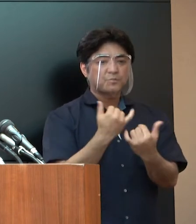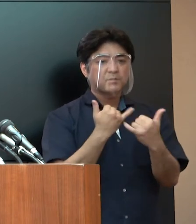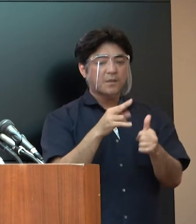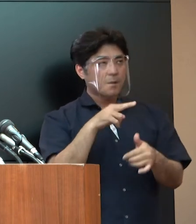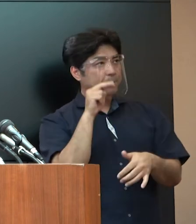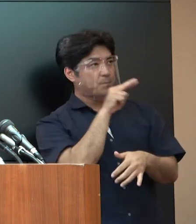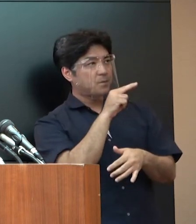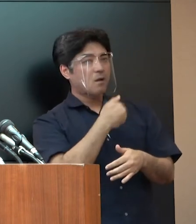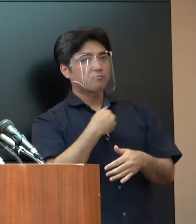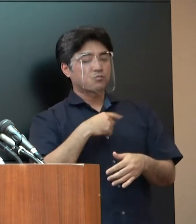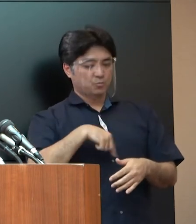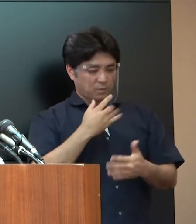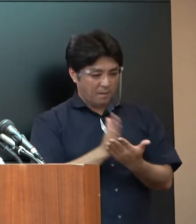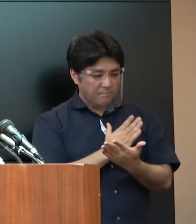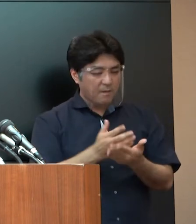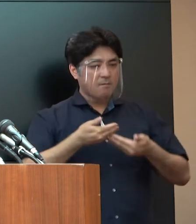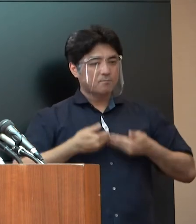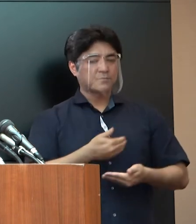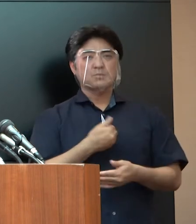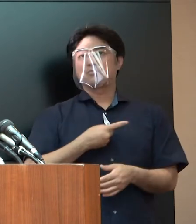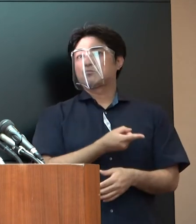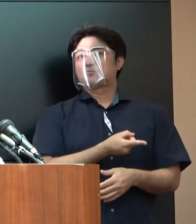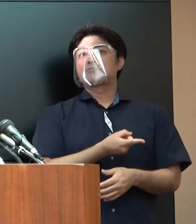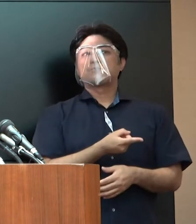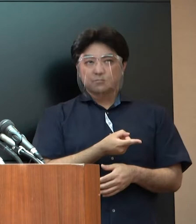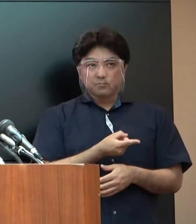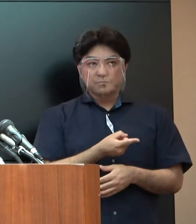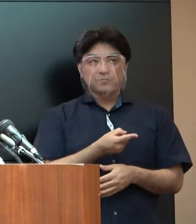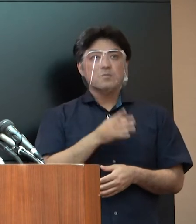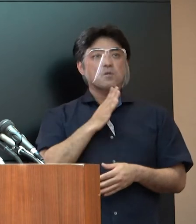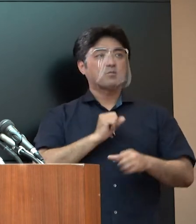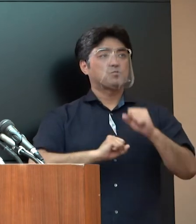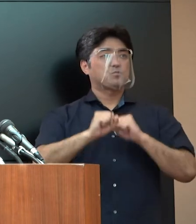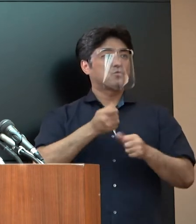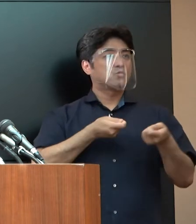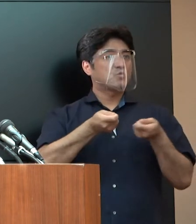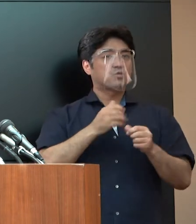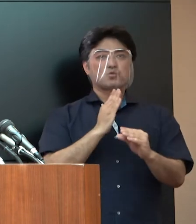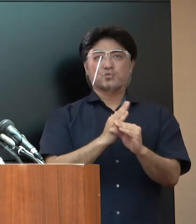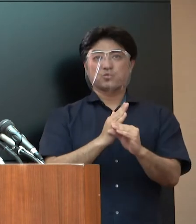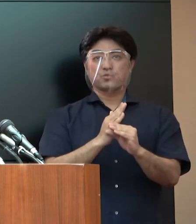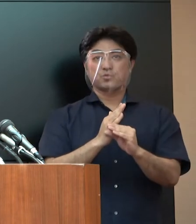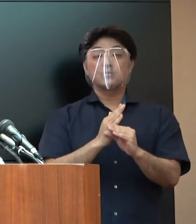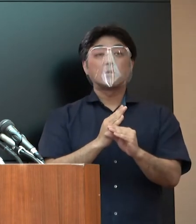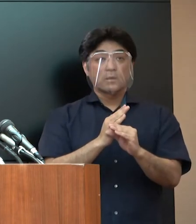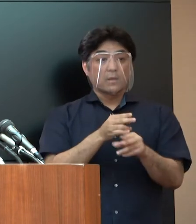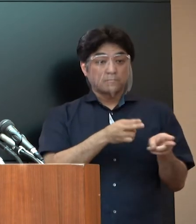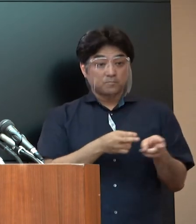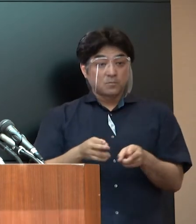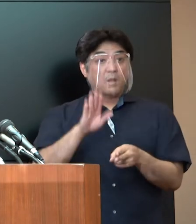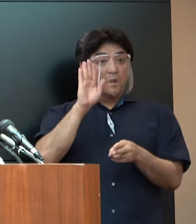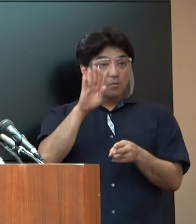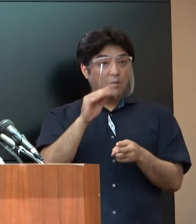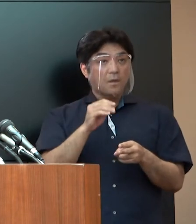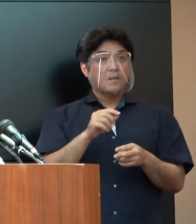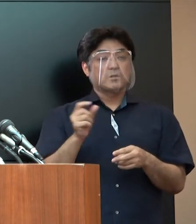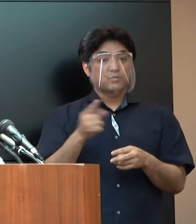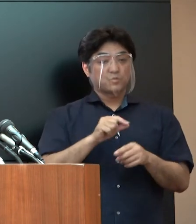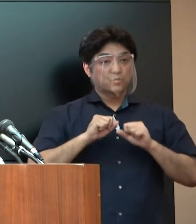できる施設であることを周知する新たな取り組みの実施に向け調整を行っており、整い次第早急に進めてまい